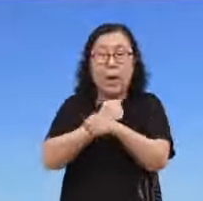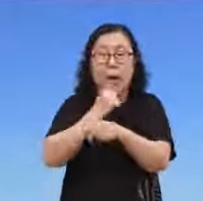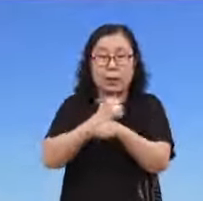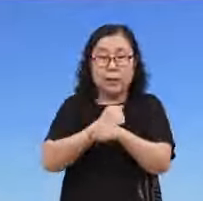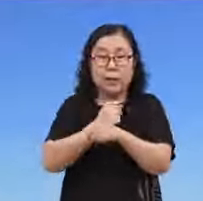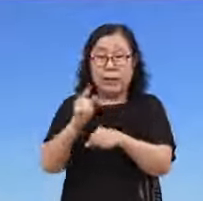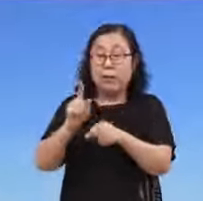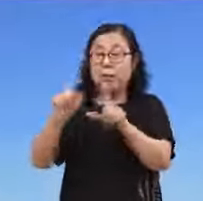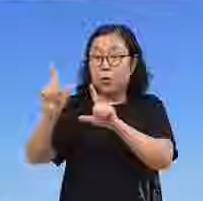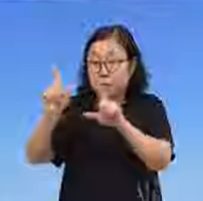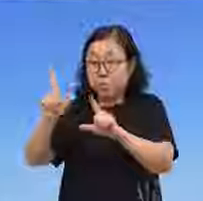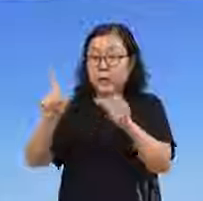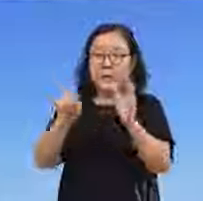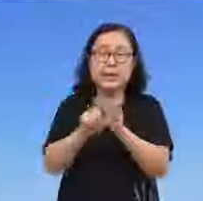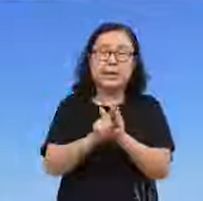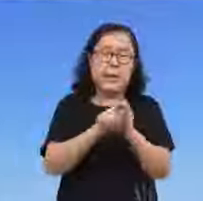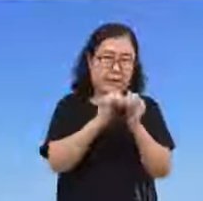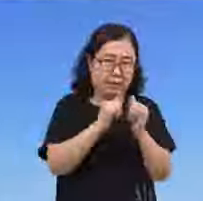이게 신앙인의 모습 아닙니까?